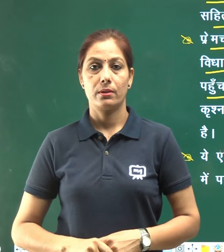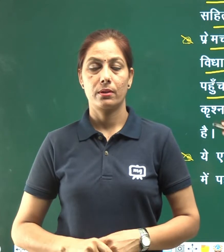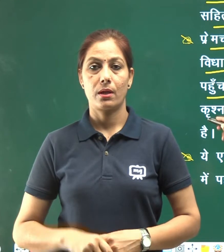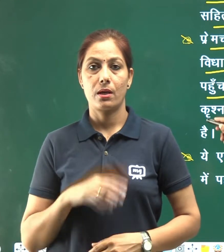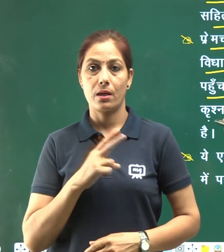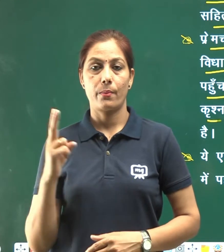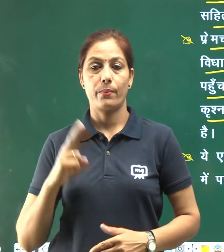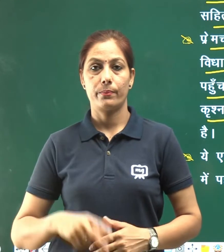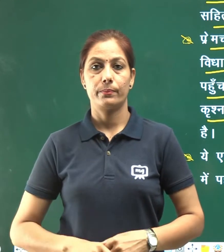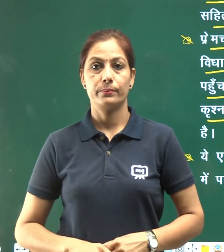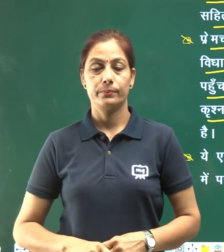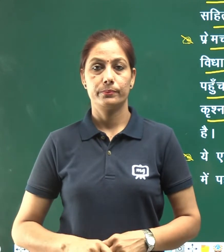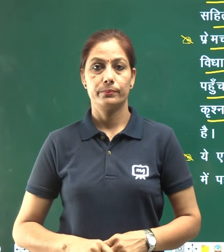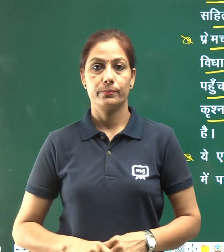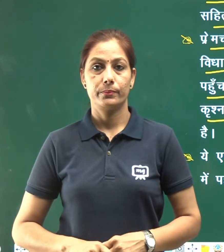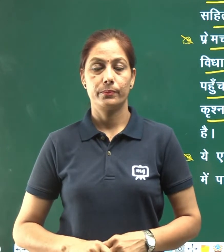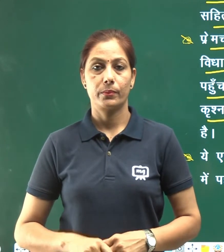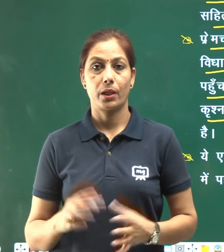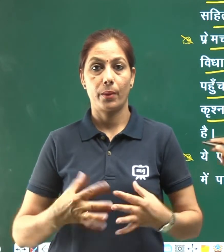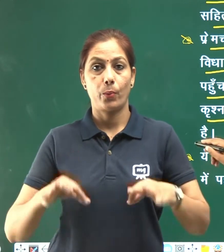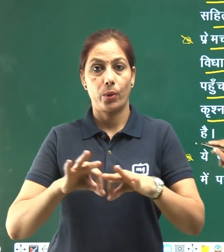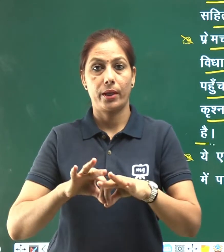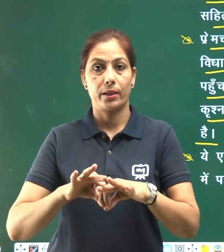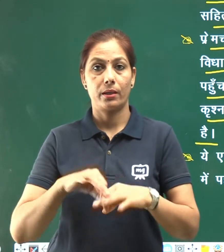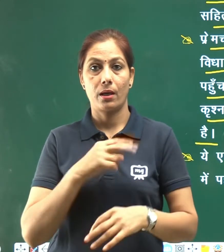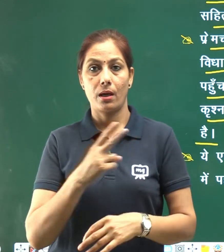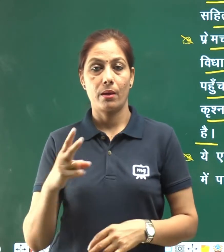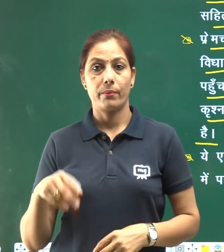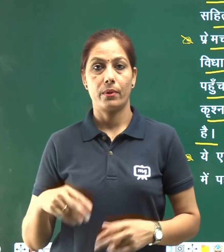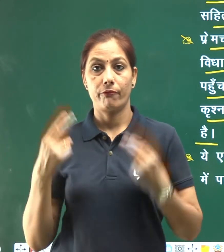कृष्णचंद्र का नाम महत्वपूर्ण है।